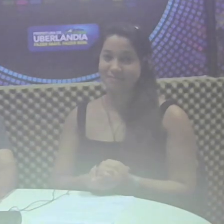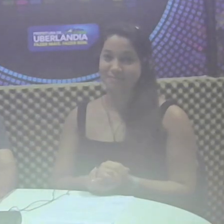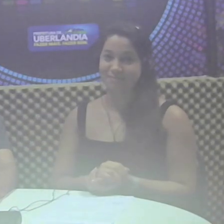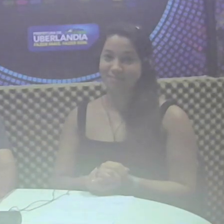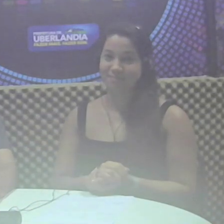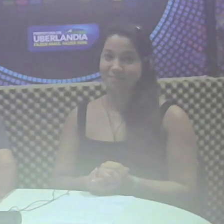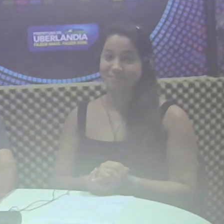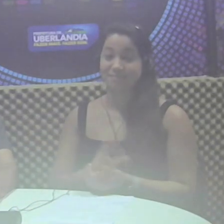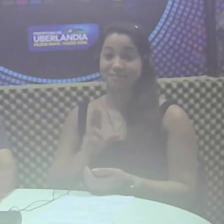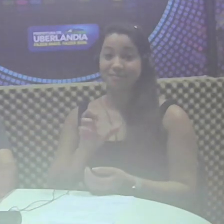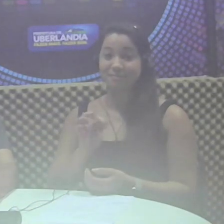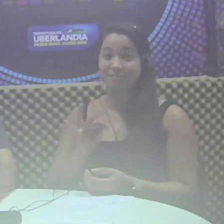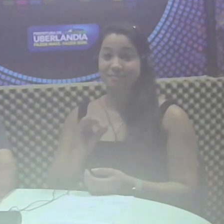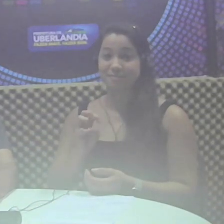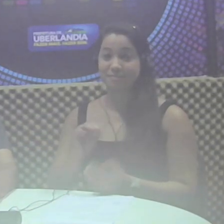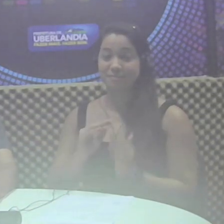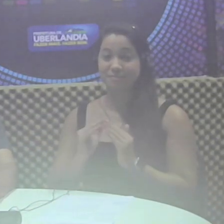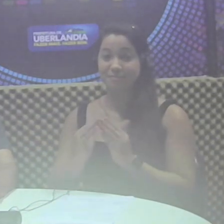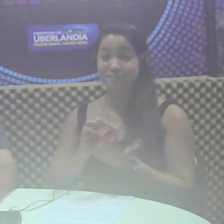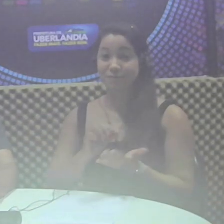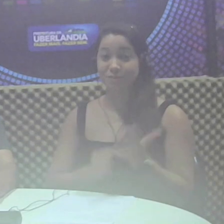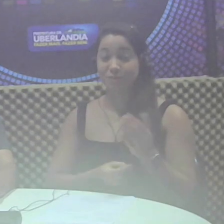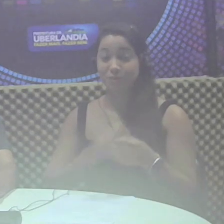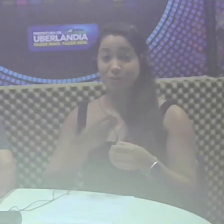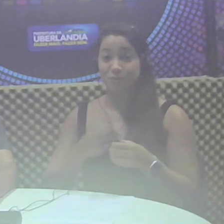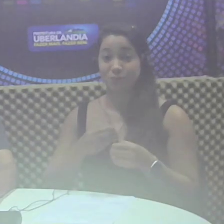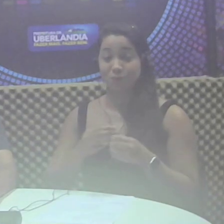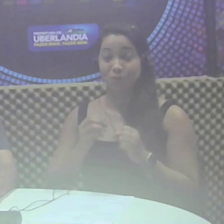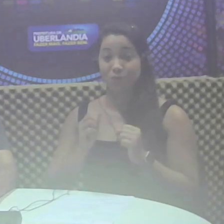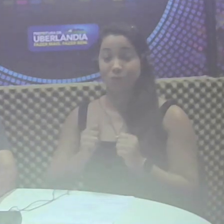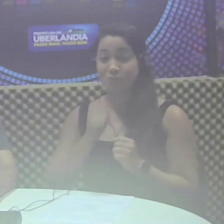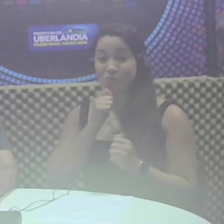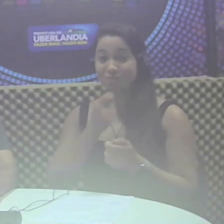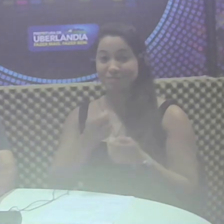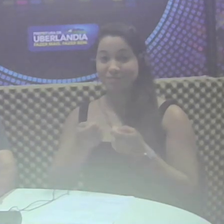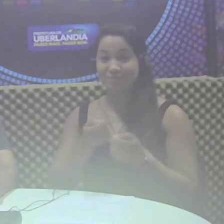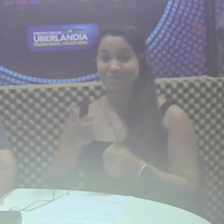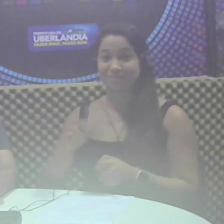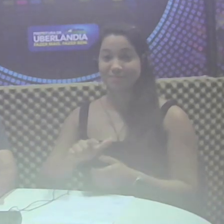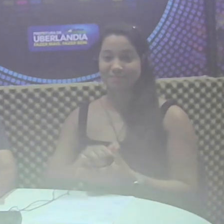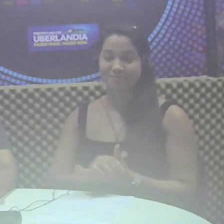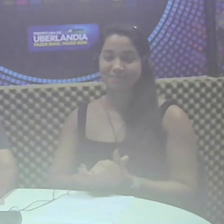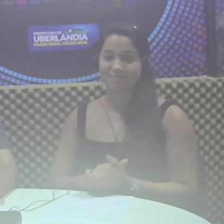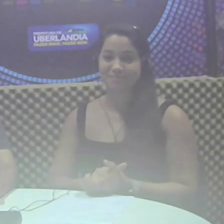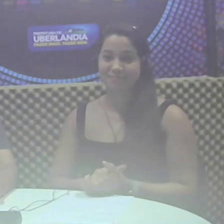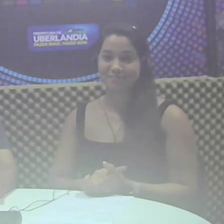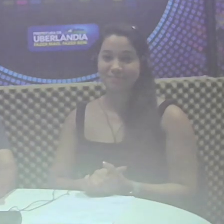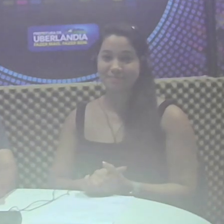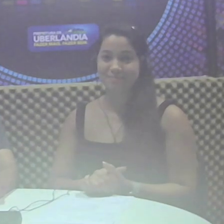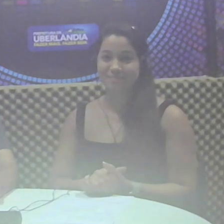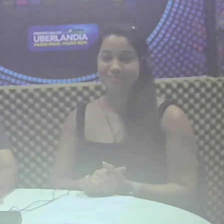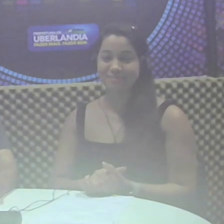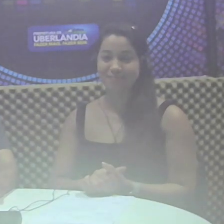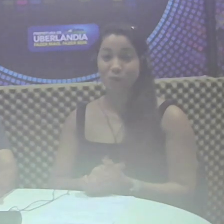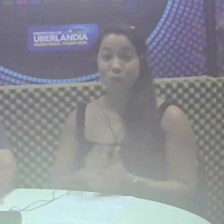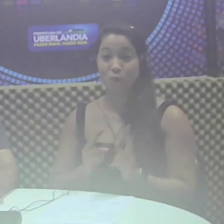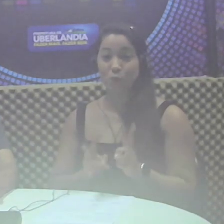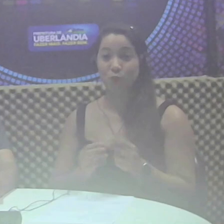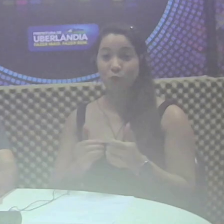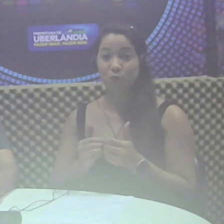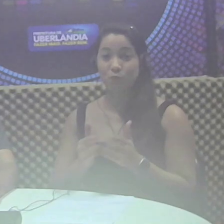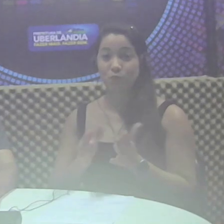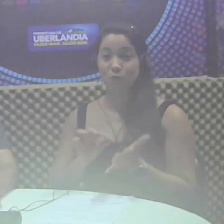Refim habitacional. Contratos com o município ainda podem ser renegociados. E ainda, continuam abertas